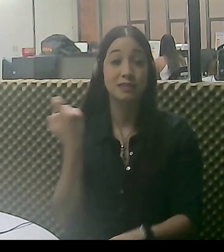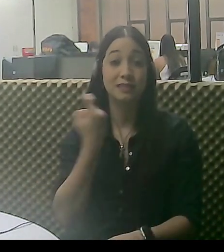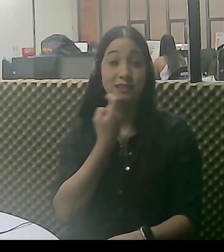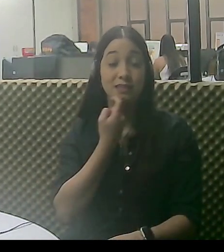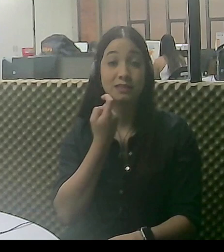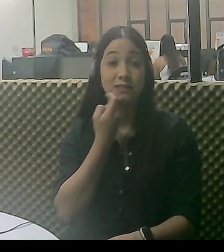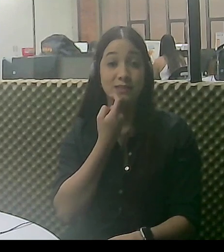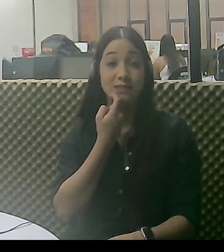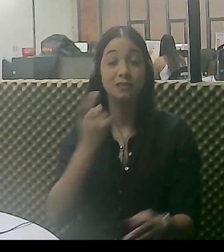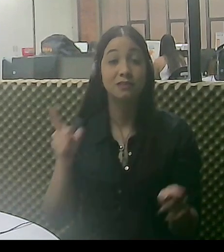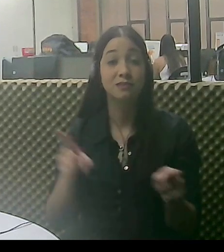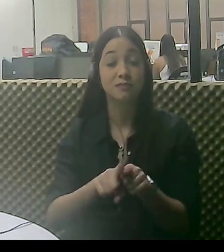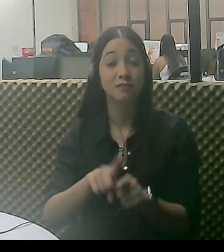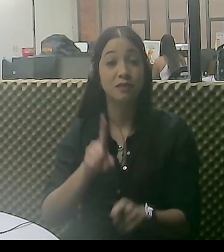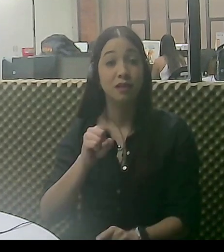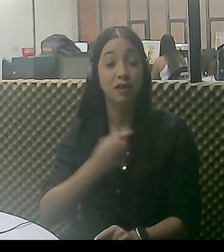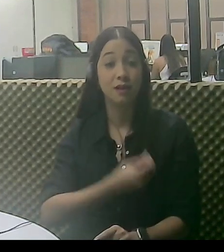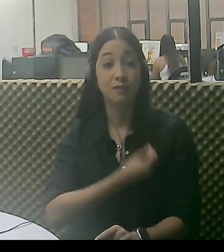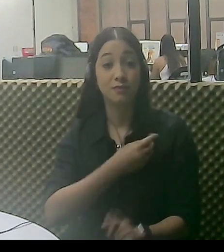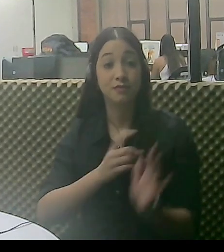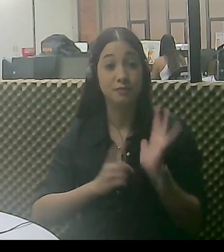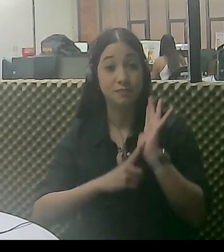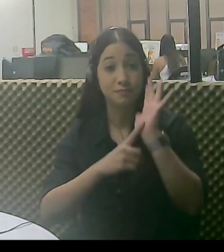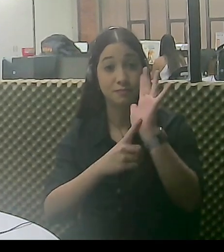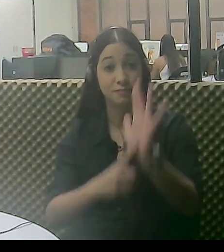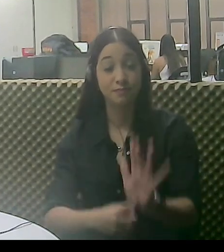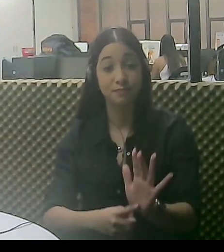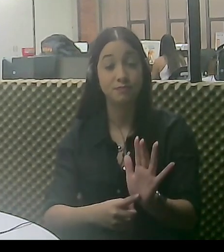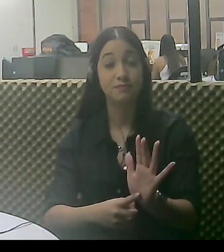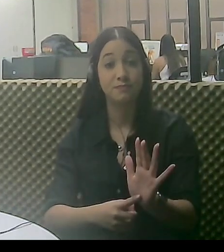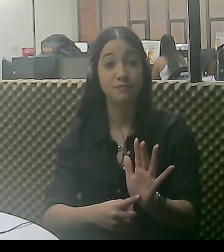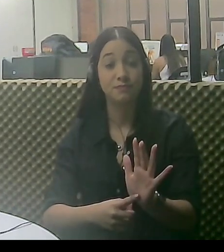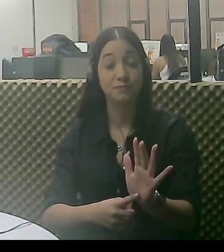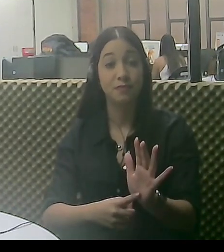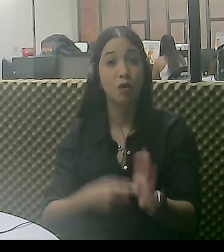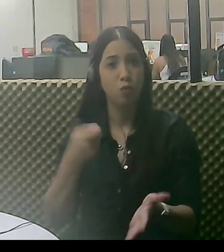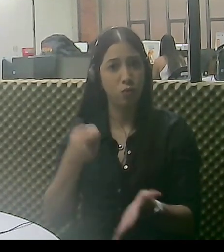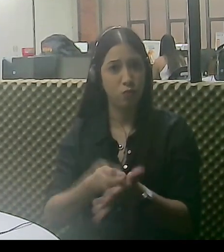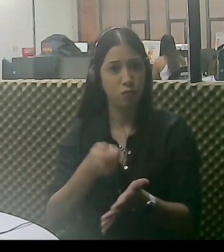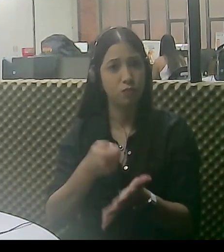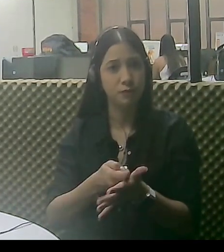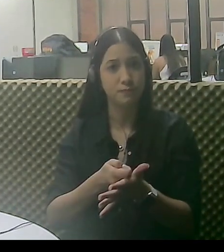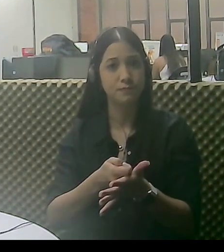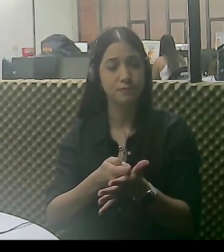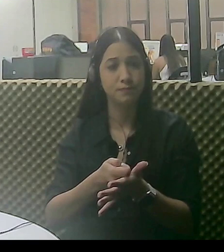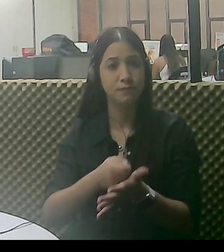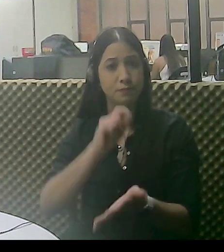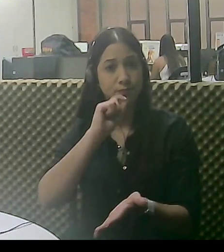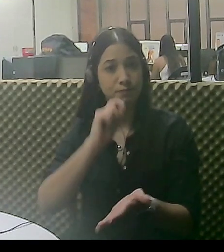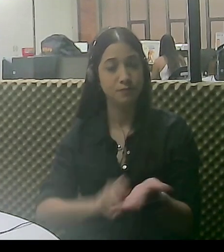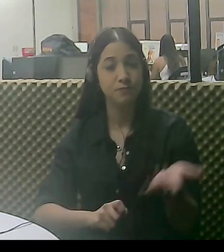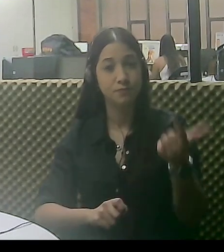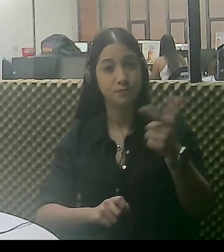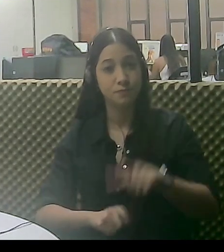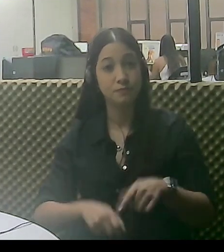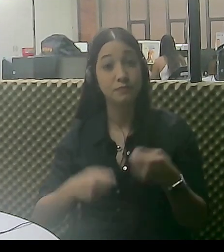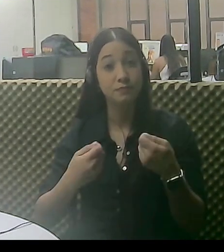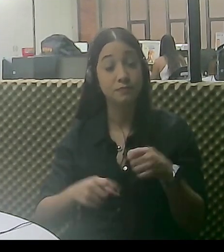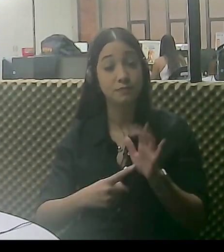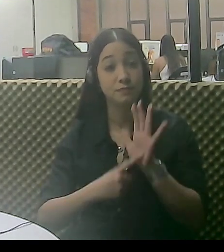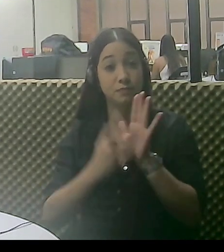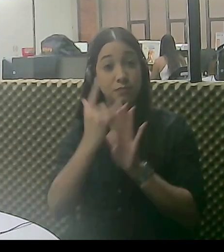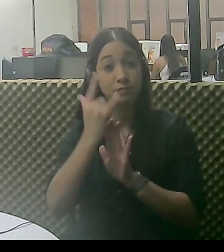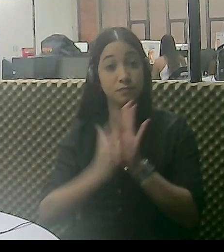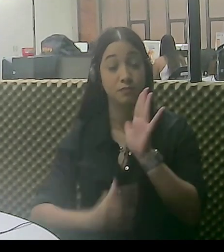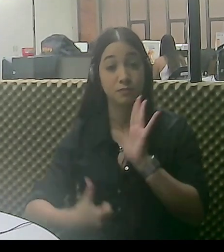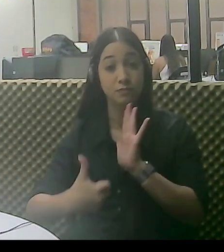sexta-feira. Também conhecida como prova de vida, a atualização dos dados é obrigatória. Para o recadastramento, é preciso apresentar documento